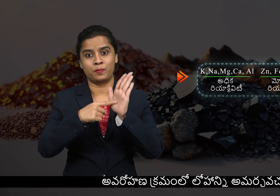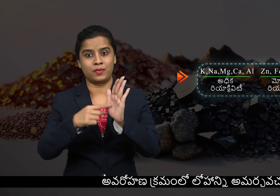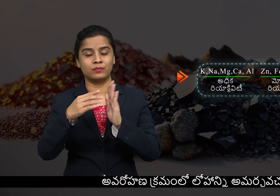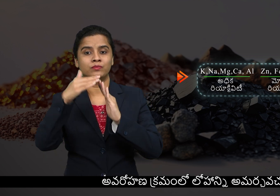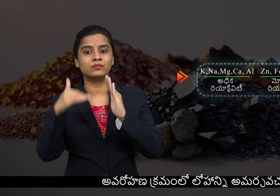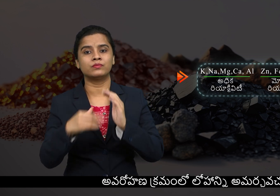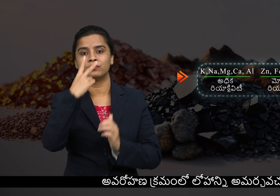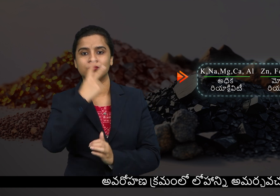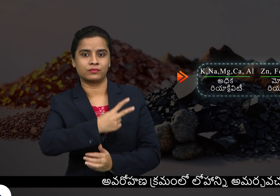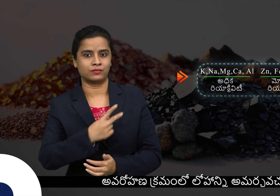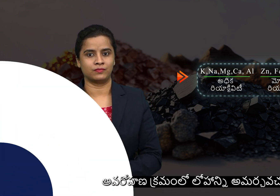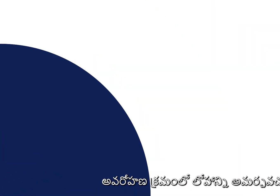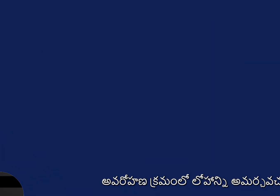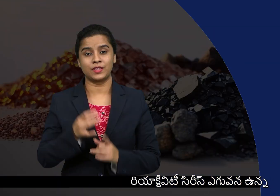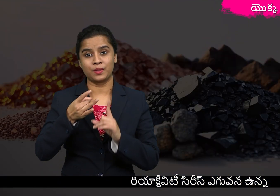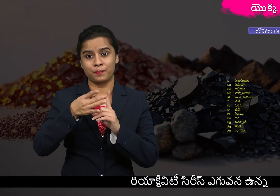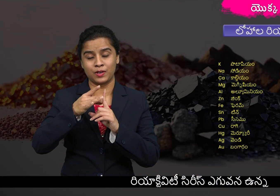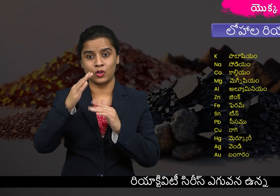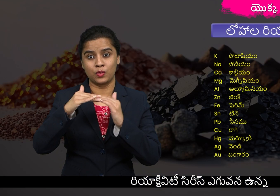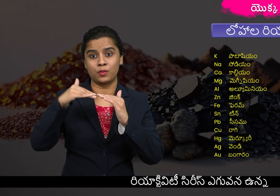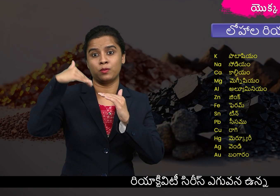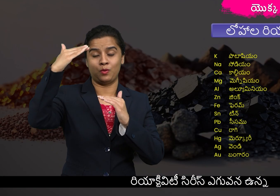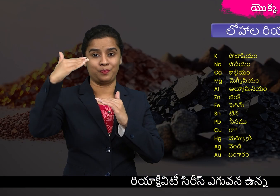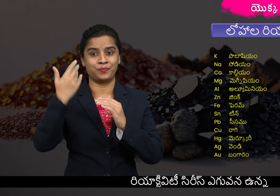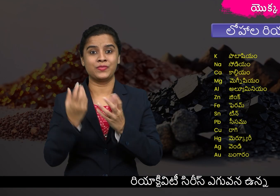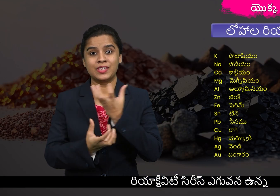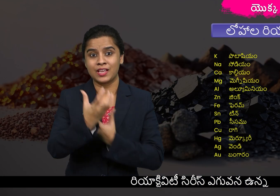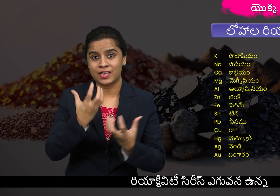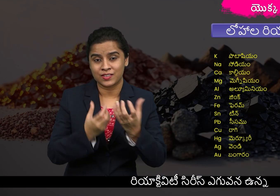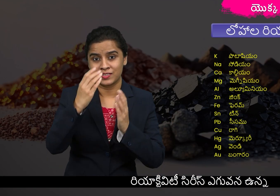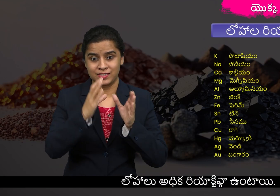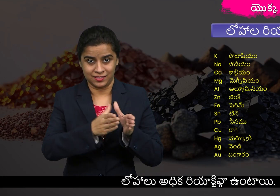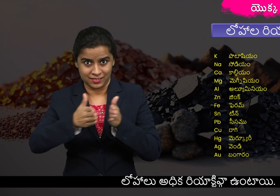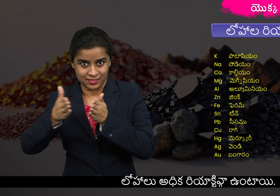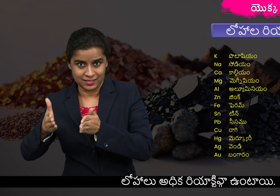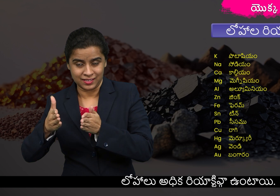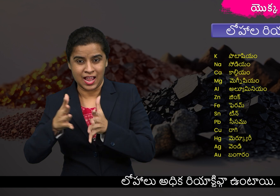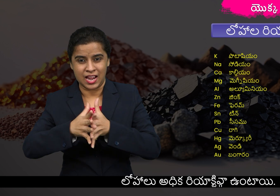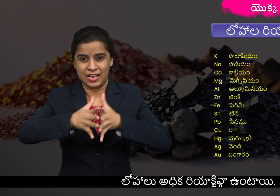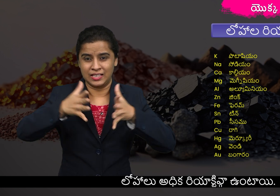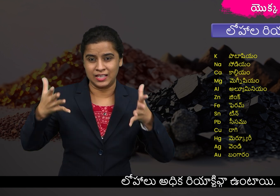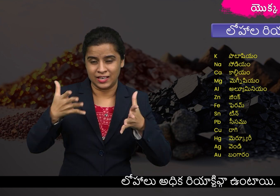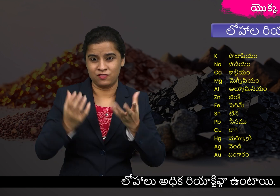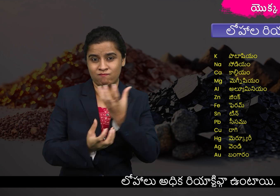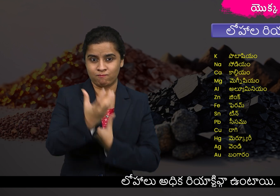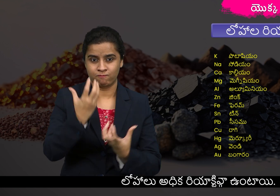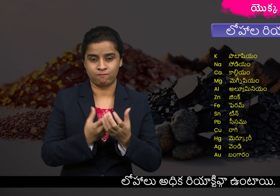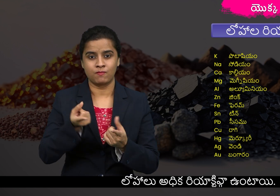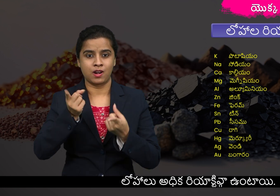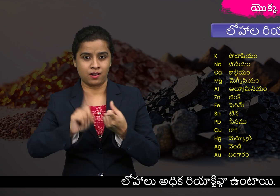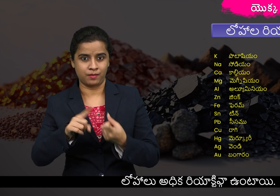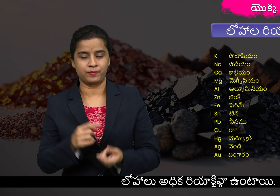క్రమంలో లోహాన్ని అమర్చవచ్చు. రియాక్టివిటీ సిరీస్ ఎగువన ఉన్న లోహాలు అధిక రియాక్టివ్గా